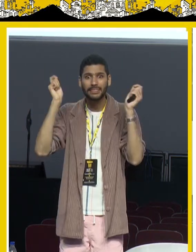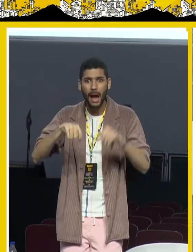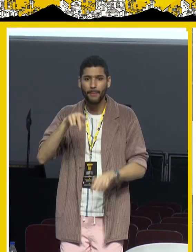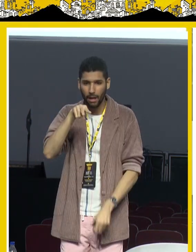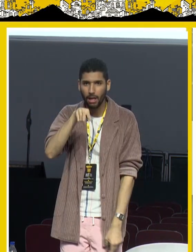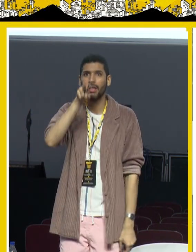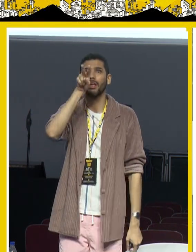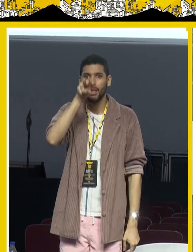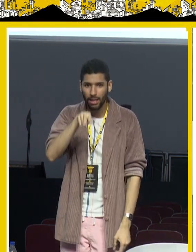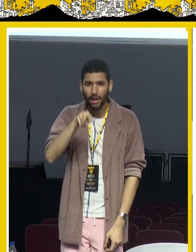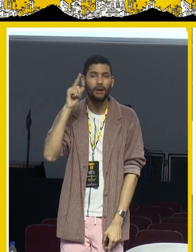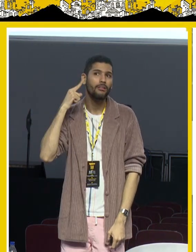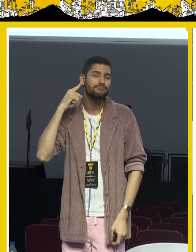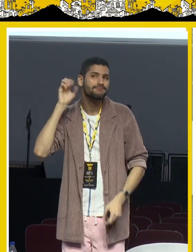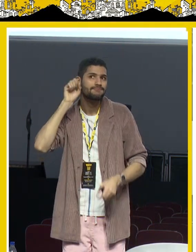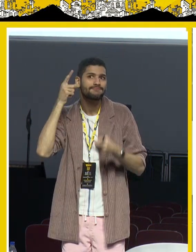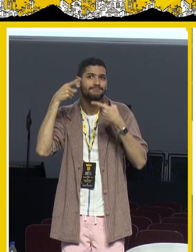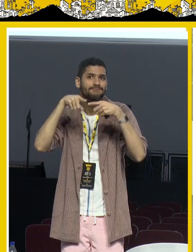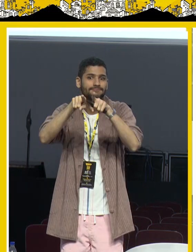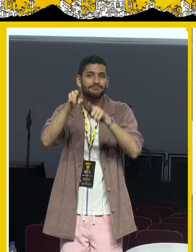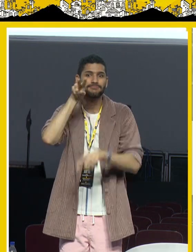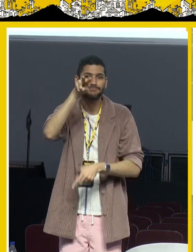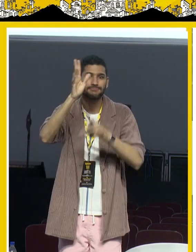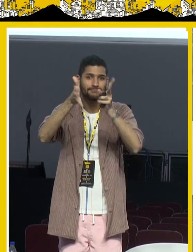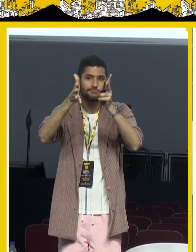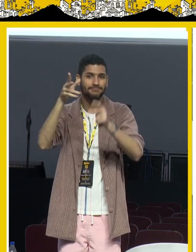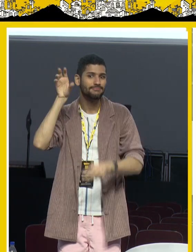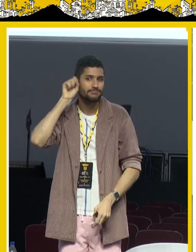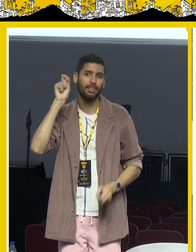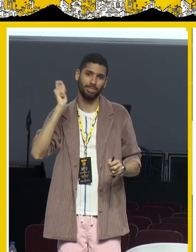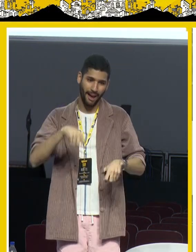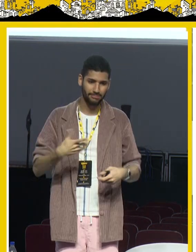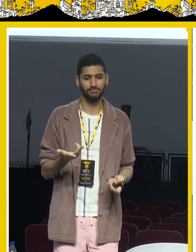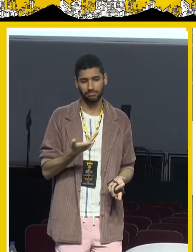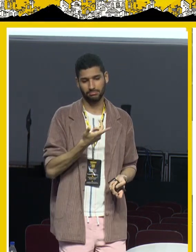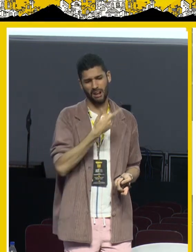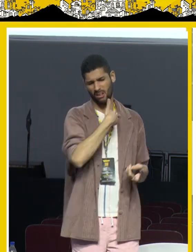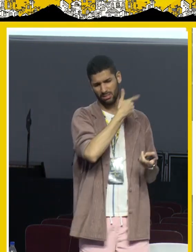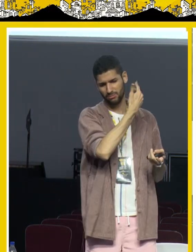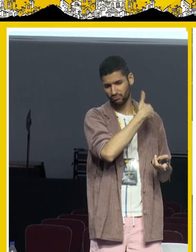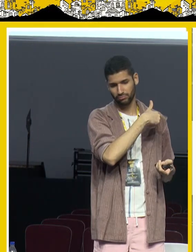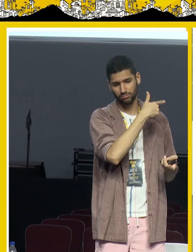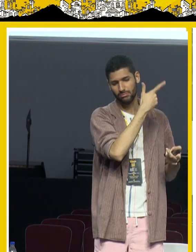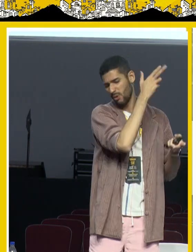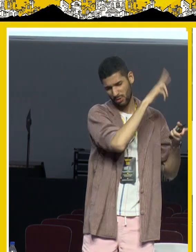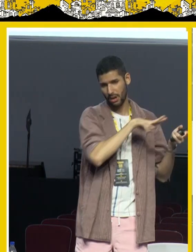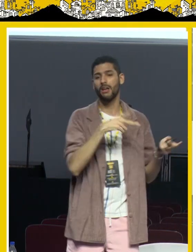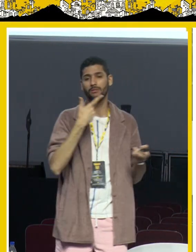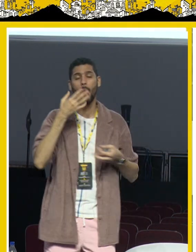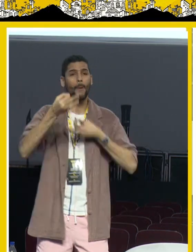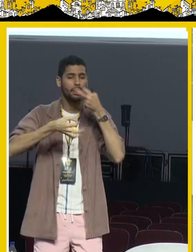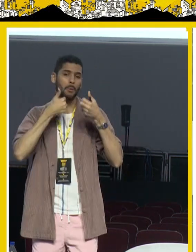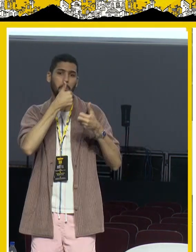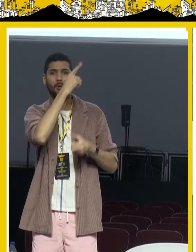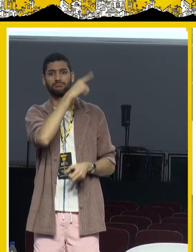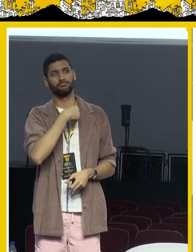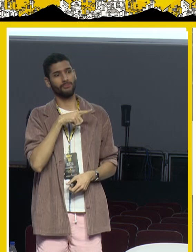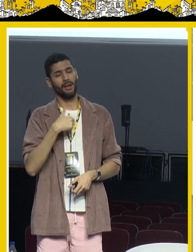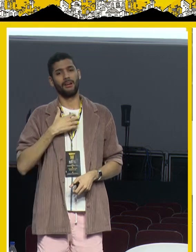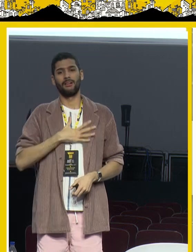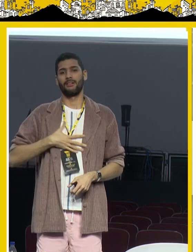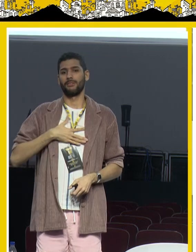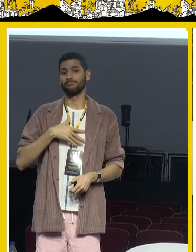outros disseram é ótimo ver só do evento os vídeos com dublagem que consigo olhar os sinais e aprender enfim